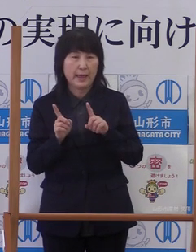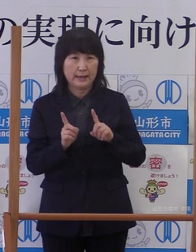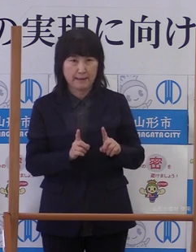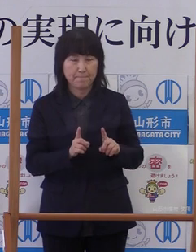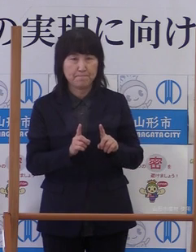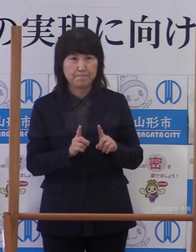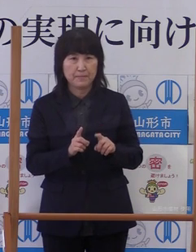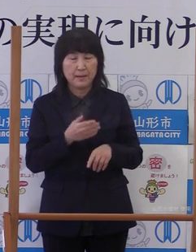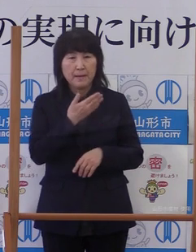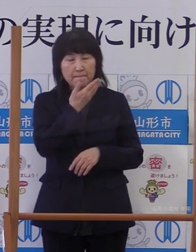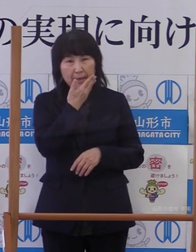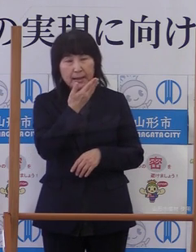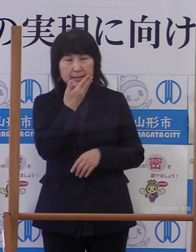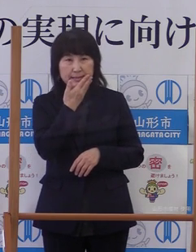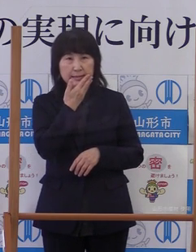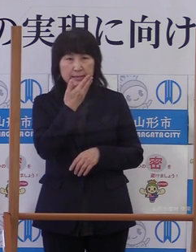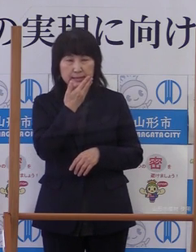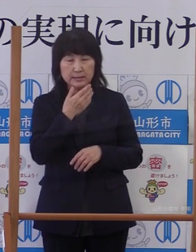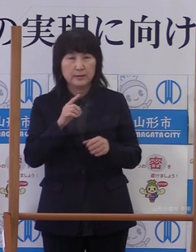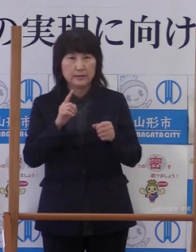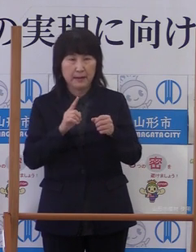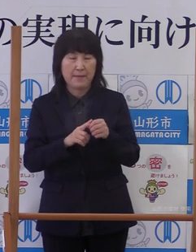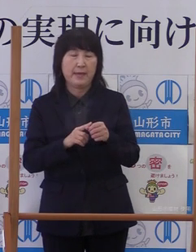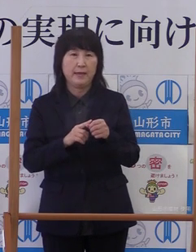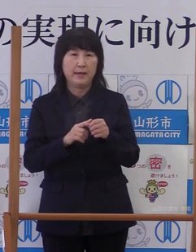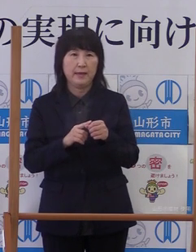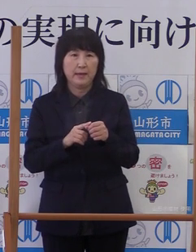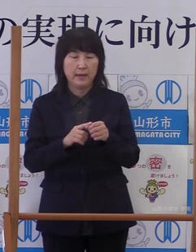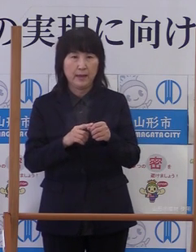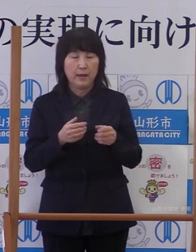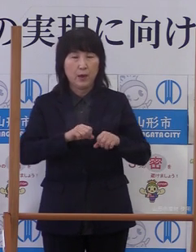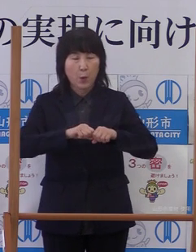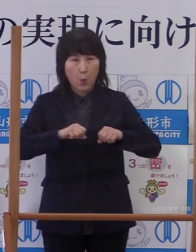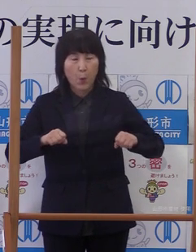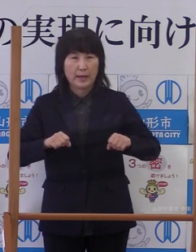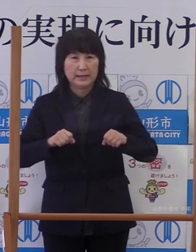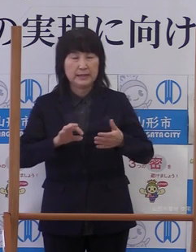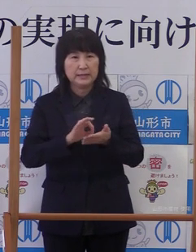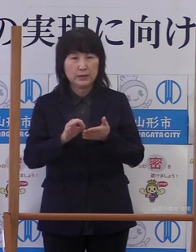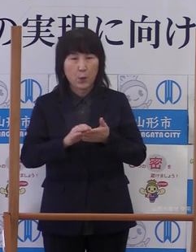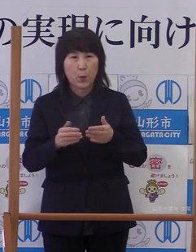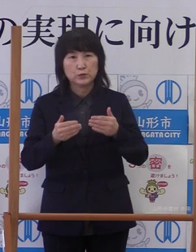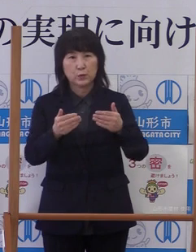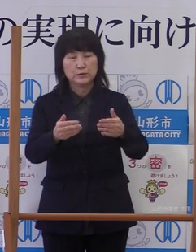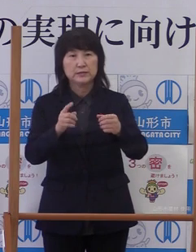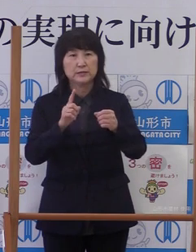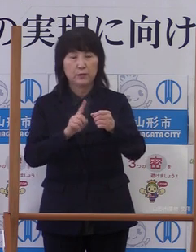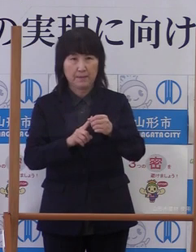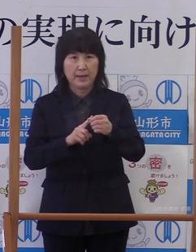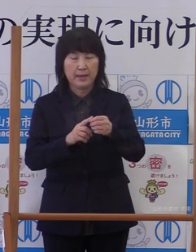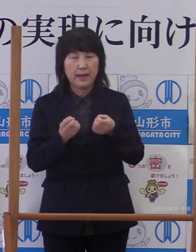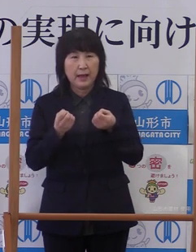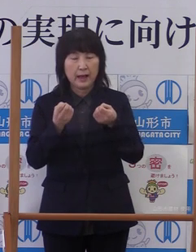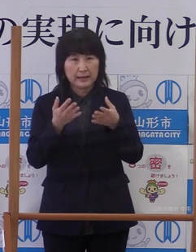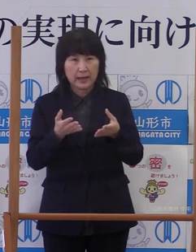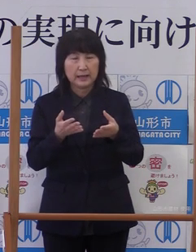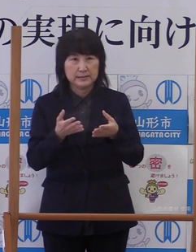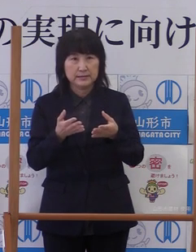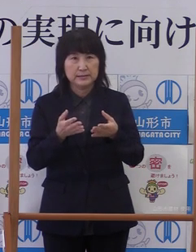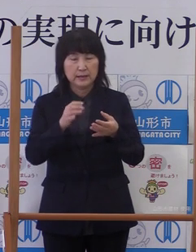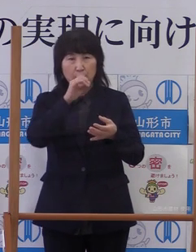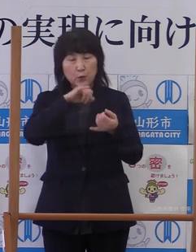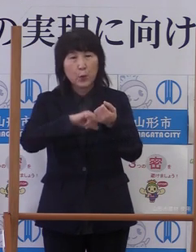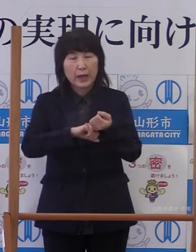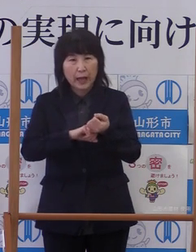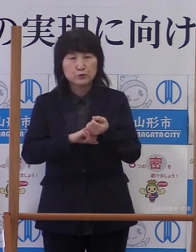向上及び連携中枢都市圏における広域利用の促進を図るため、新たにウェブシステムを導入